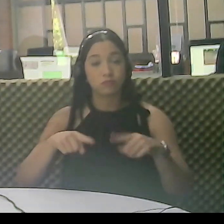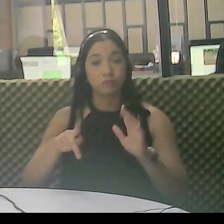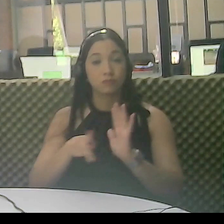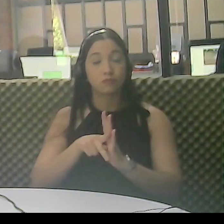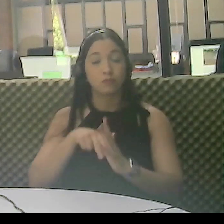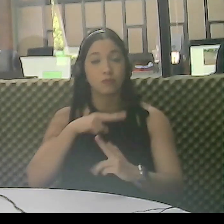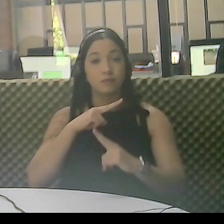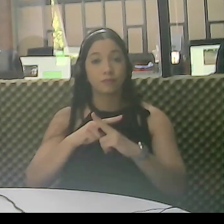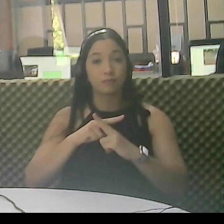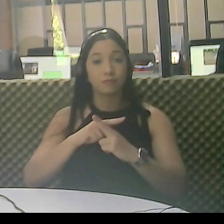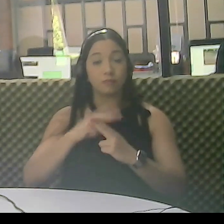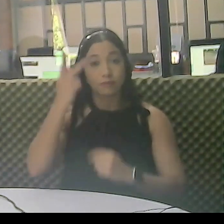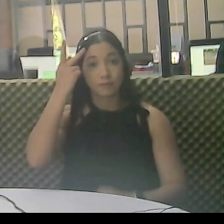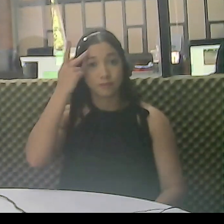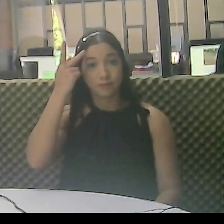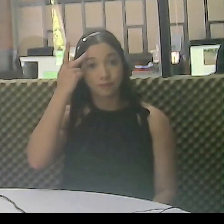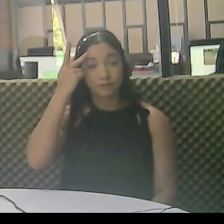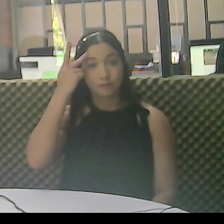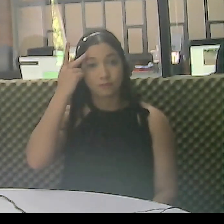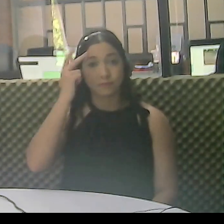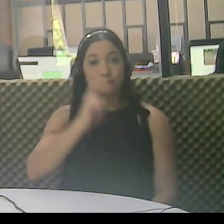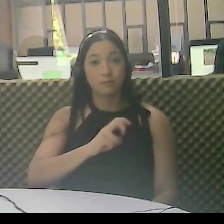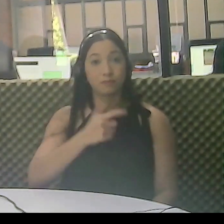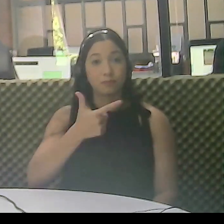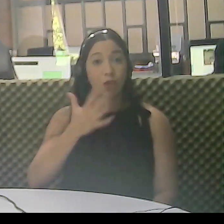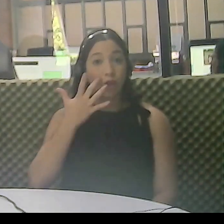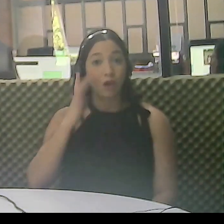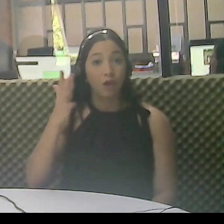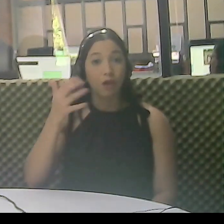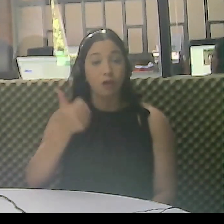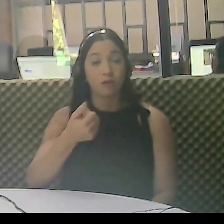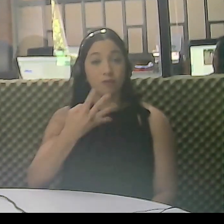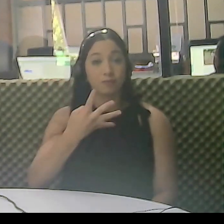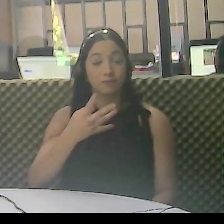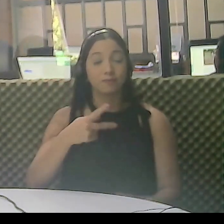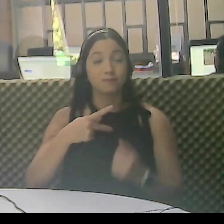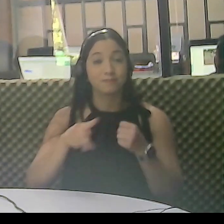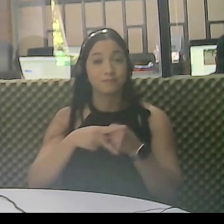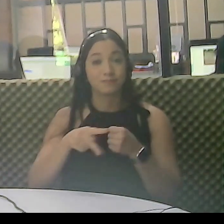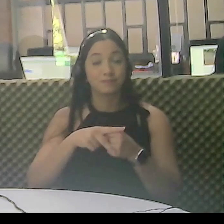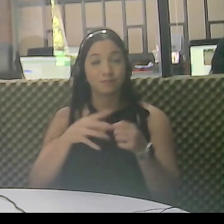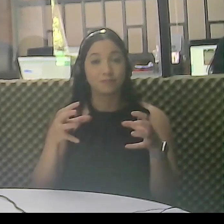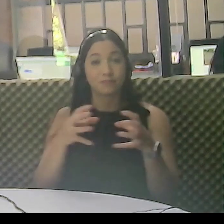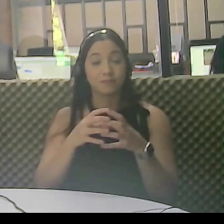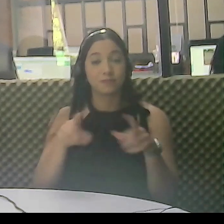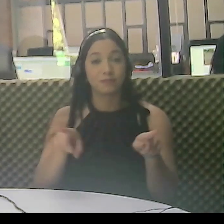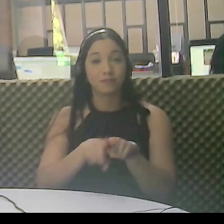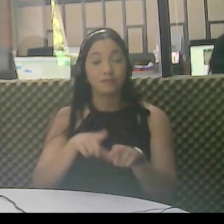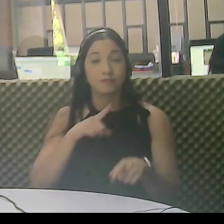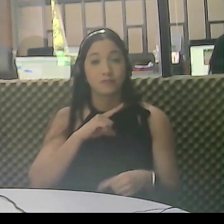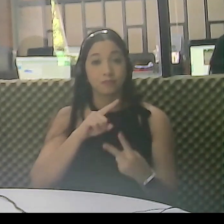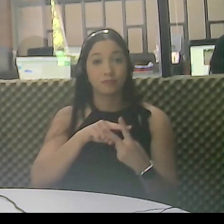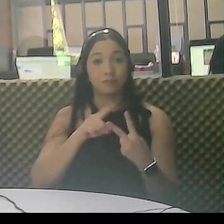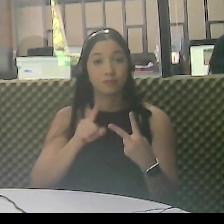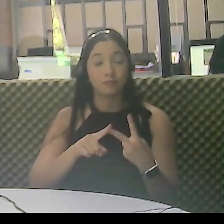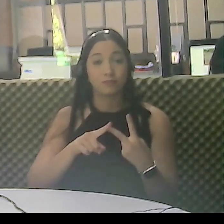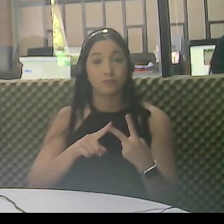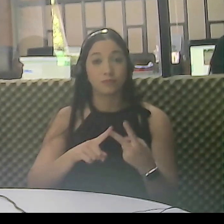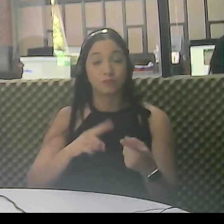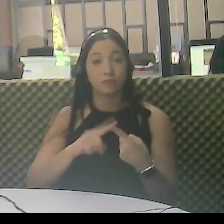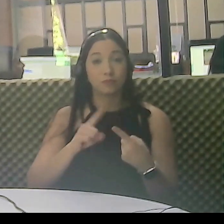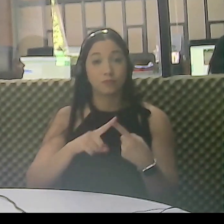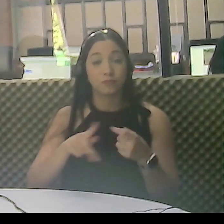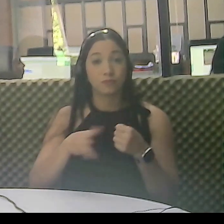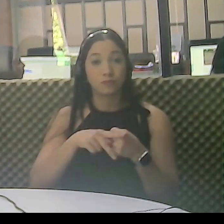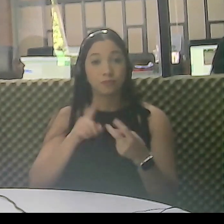Caixa de Atletismo de São Paulo, 52 de ouro e 14 de prata. A equipe também conquistou 2 medalhas, uma de